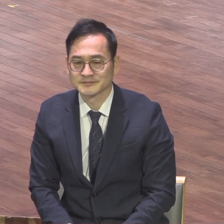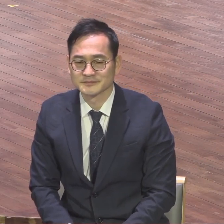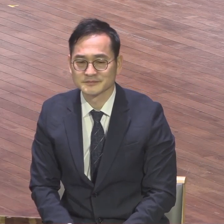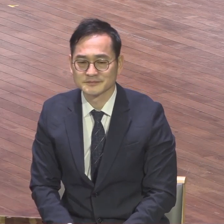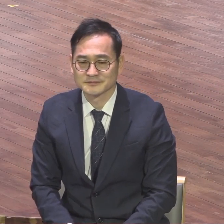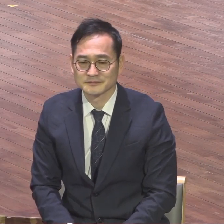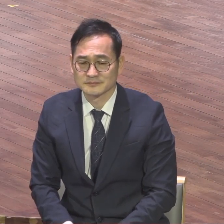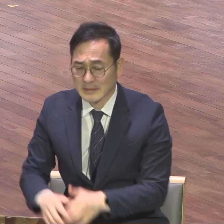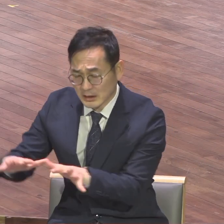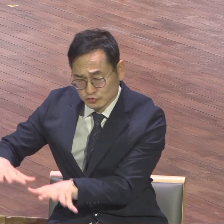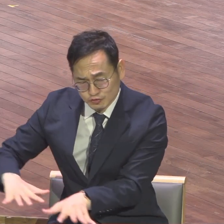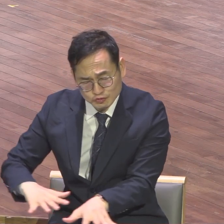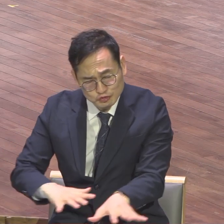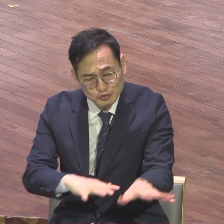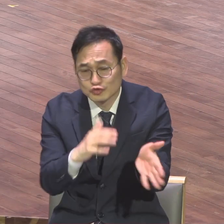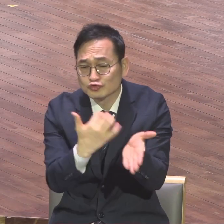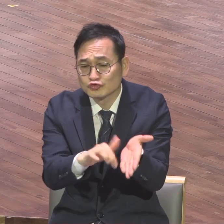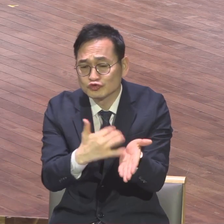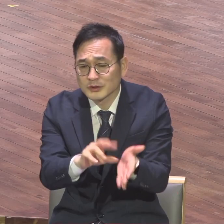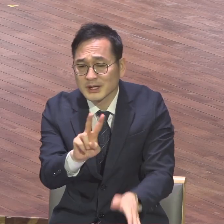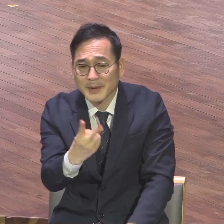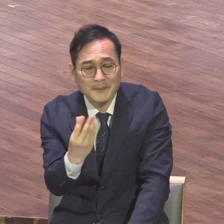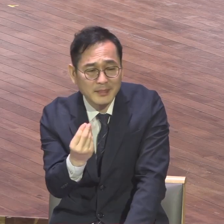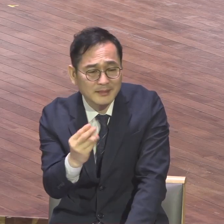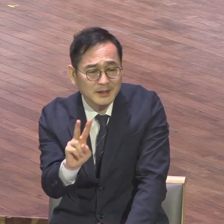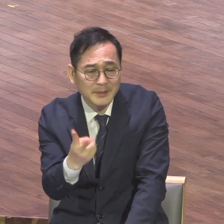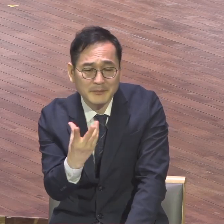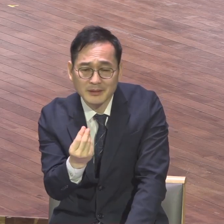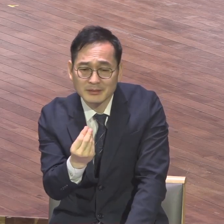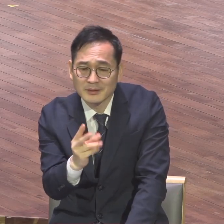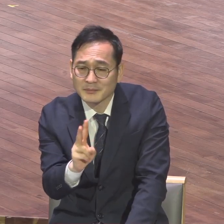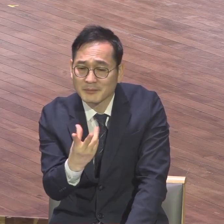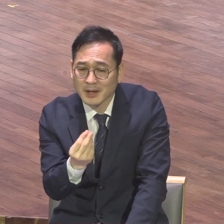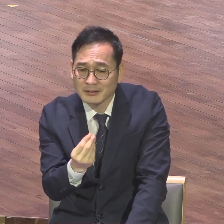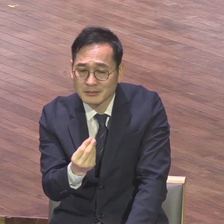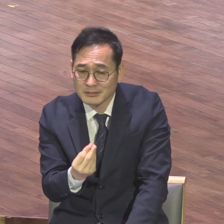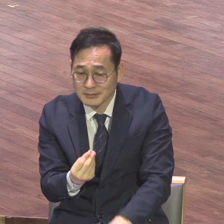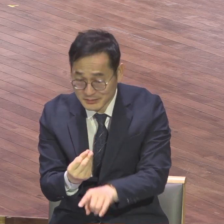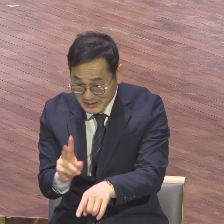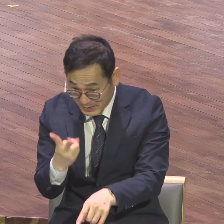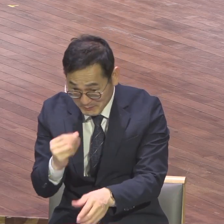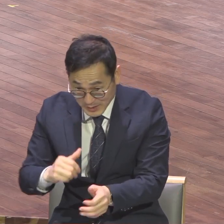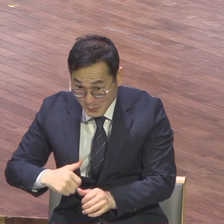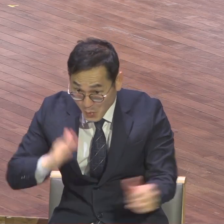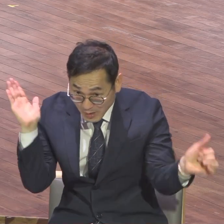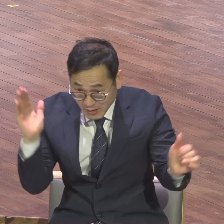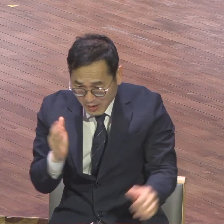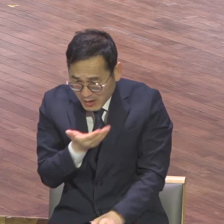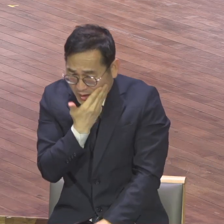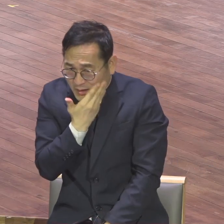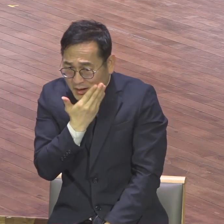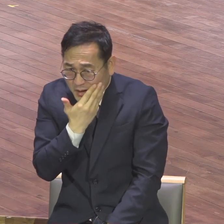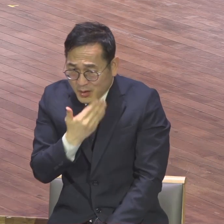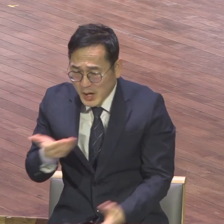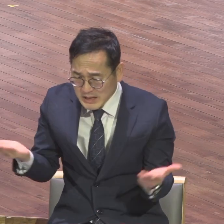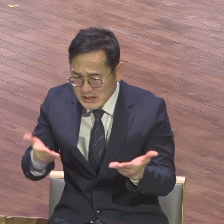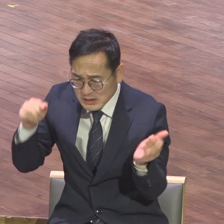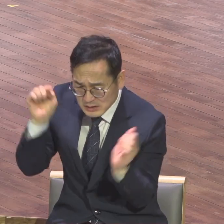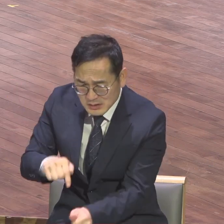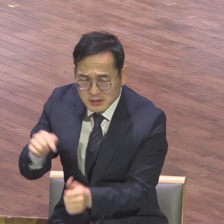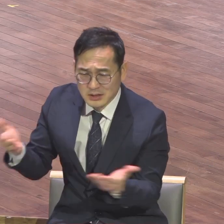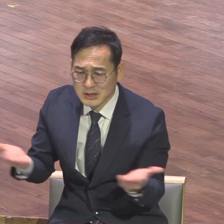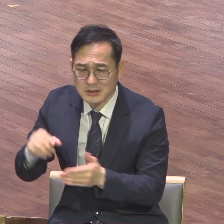200만이 넘는 노동자들의 그 노동력이 얼마나 어마어마합니까? 놔둘 수가 없죠. 도저히 못 견딜 자기 아들이